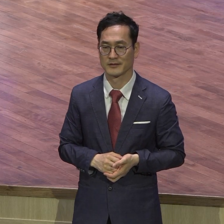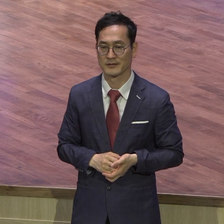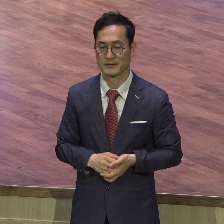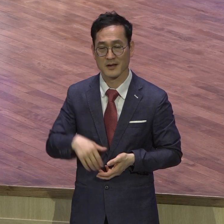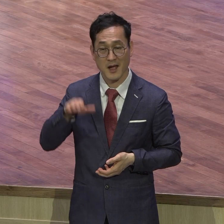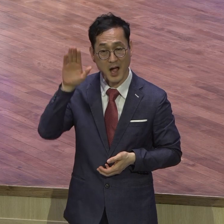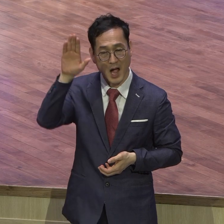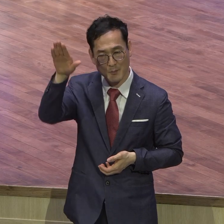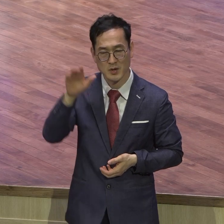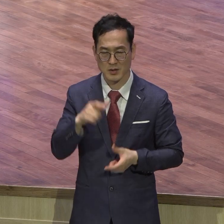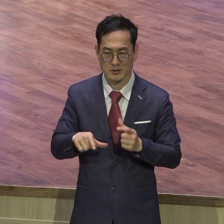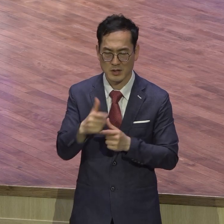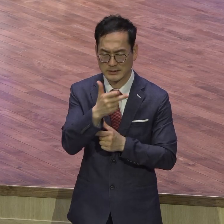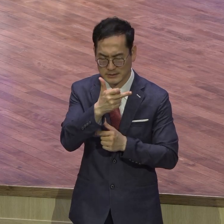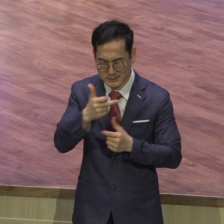지금